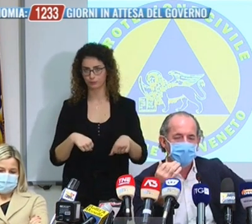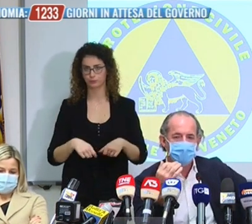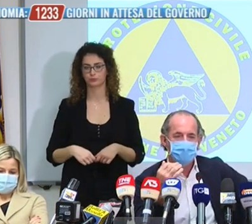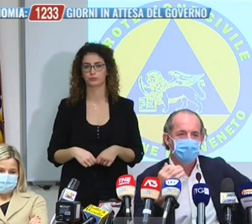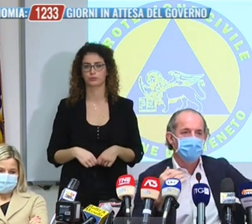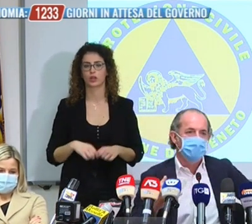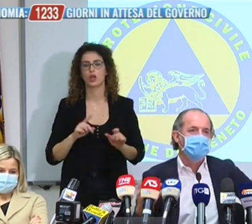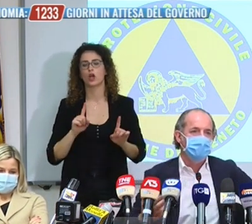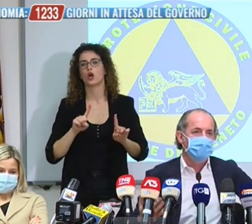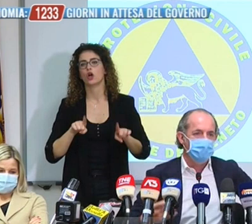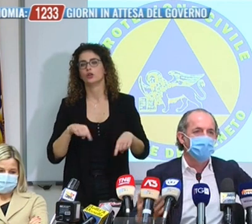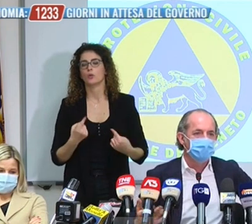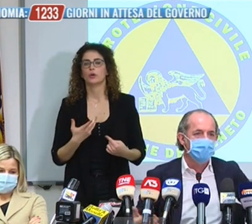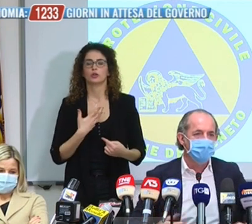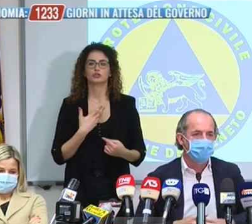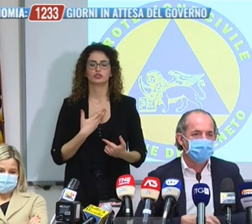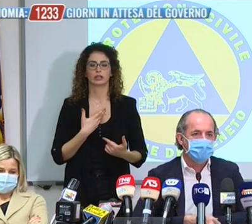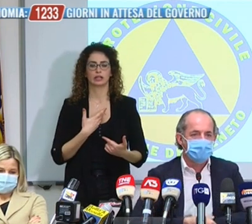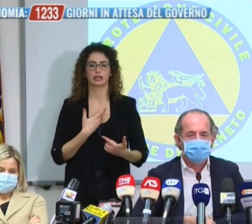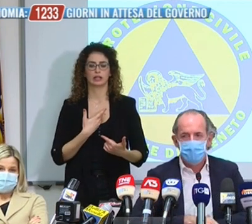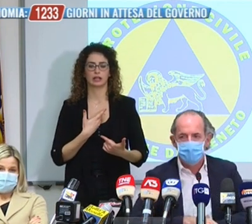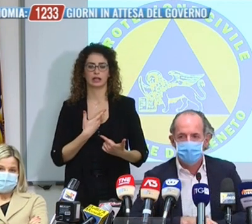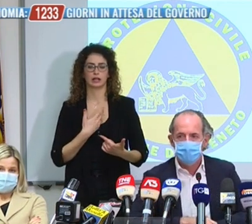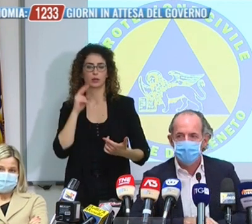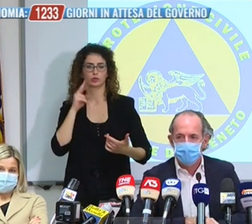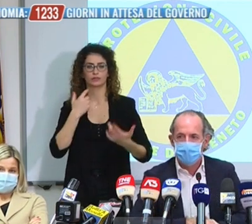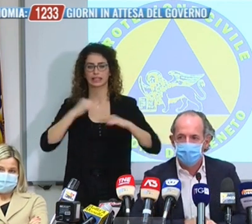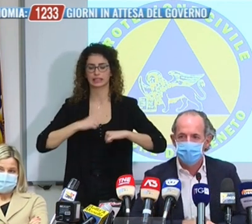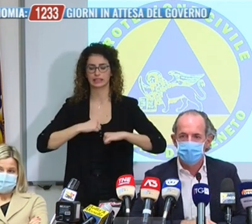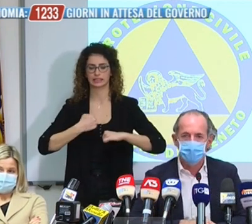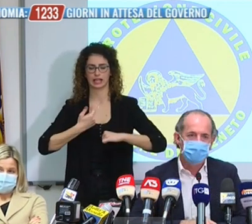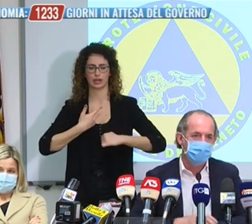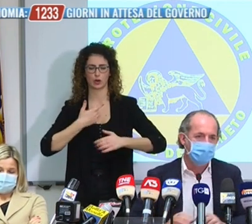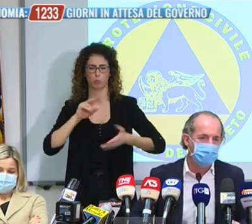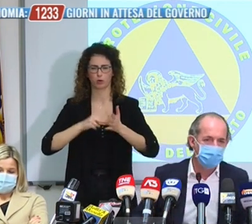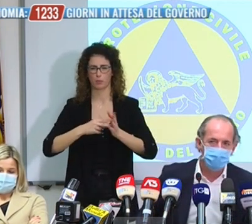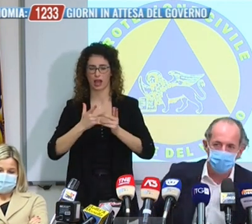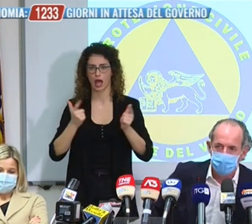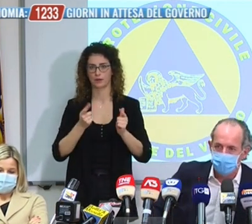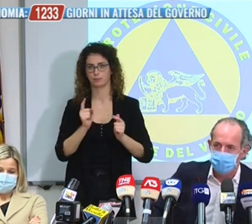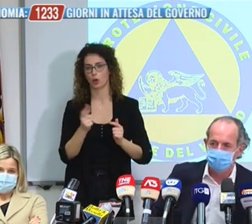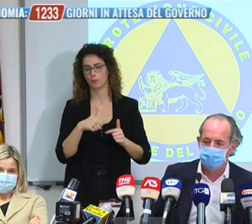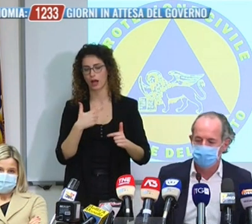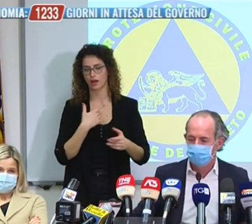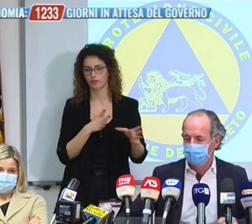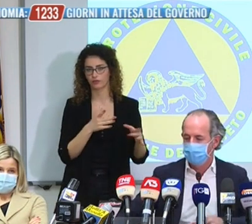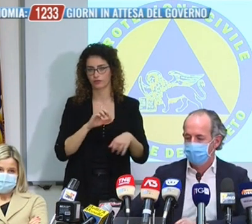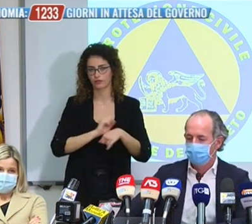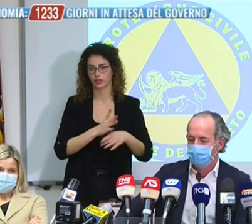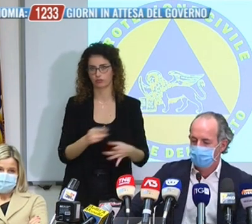delle evidenze importanti dal punto di vista sanitario è un altro discorso, ma che il virus circoli lì è indubbio questo.